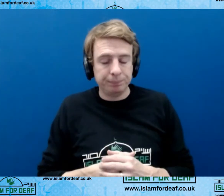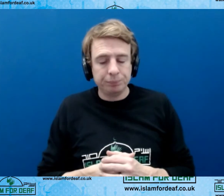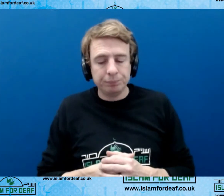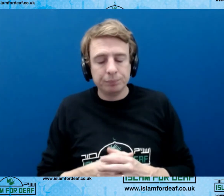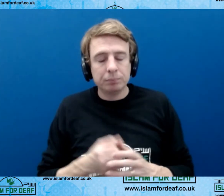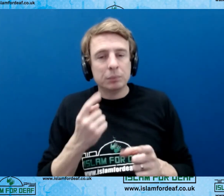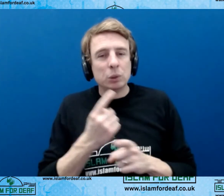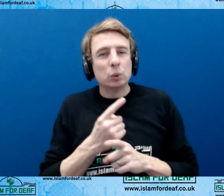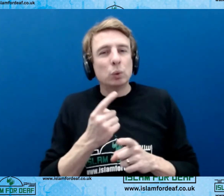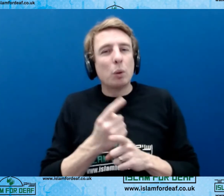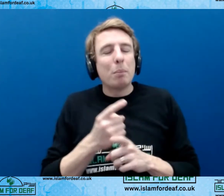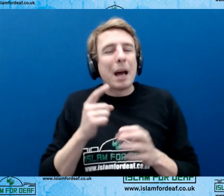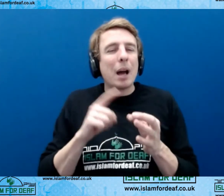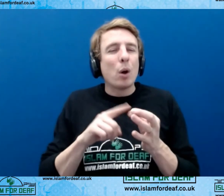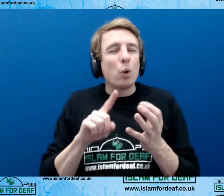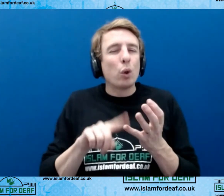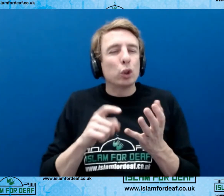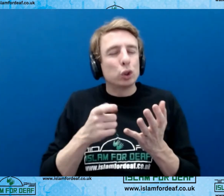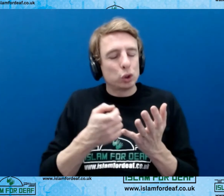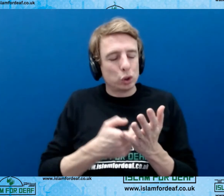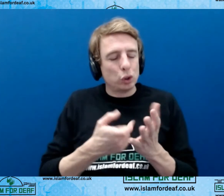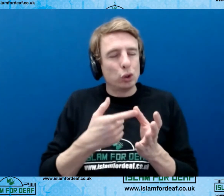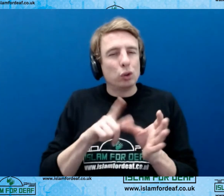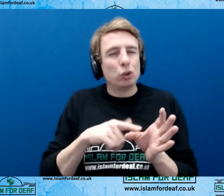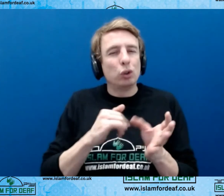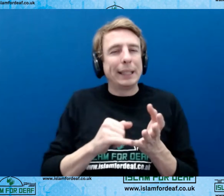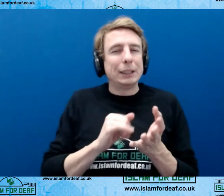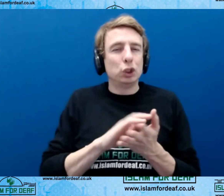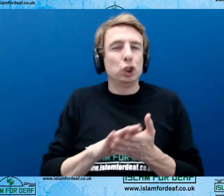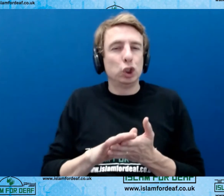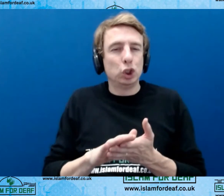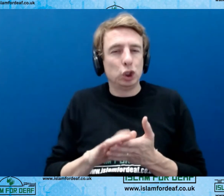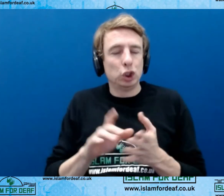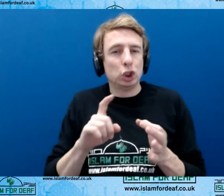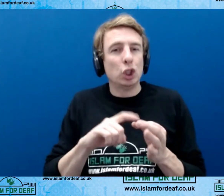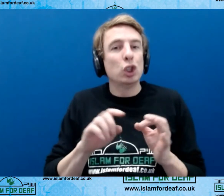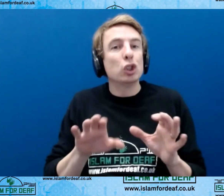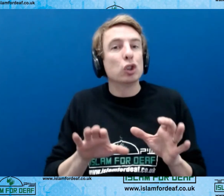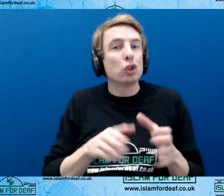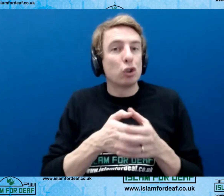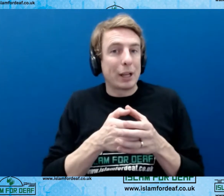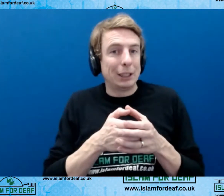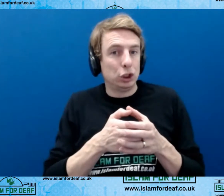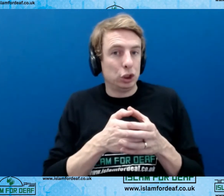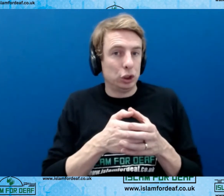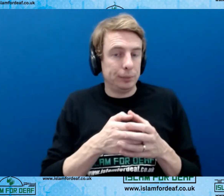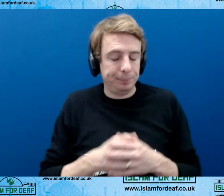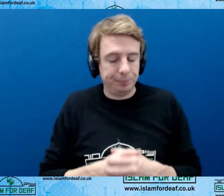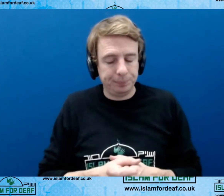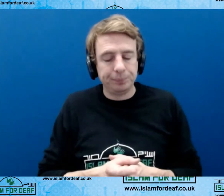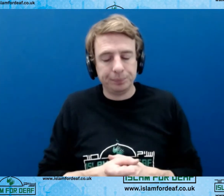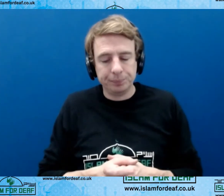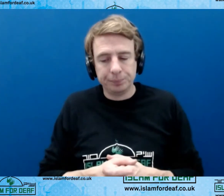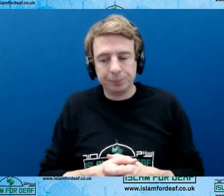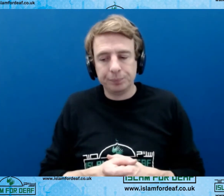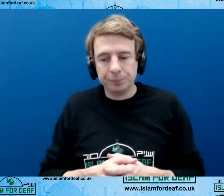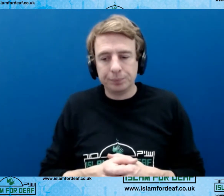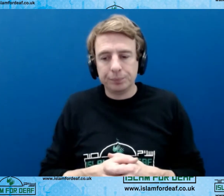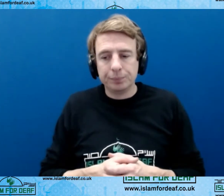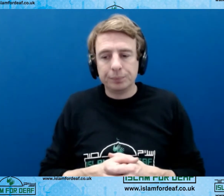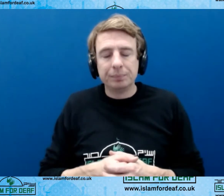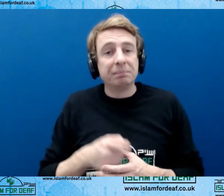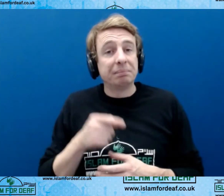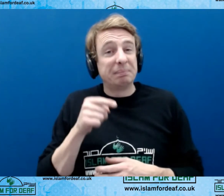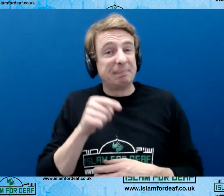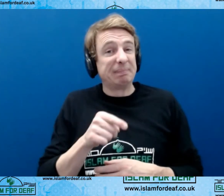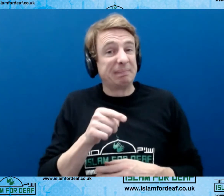وهي قبيلة معروفة في مكة. A well-known tribe in Mecca. والنبي عليه الصلاة